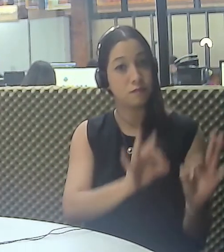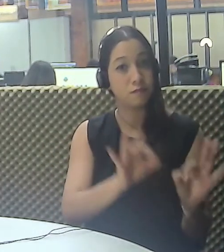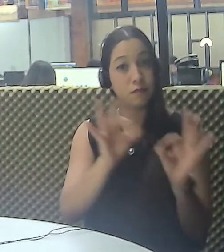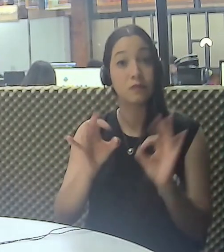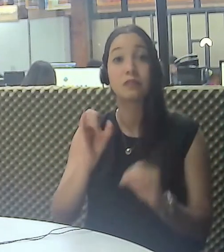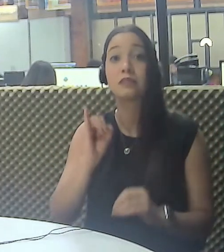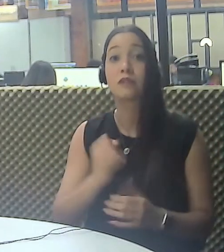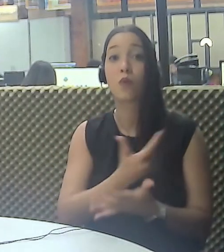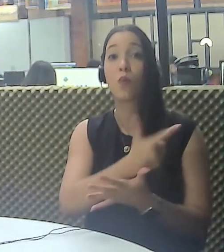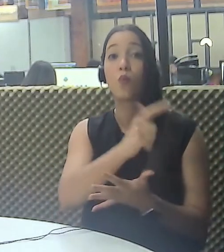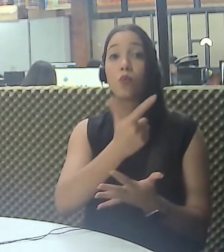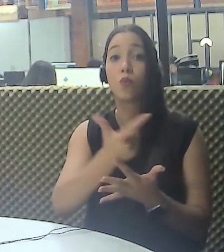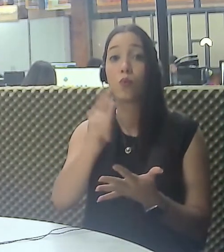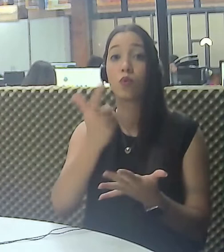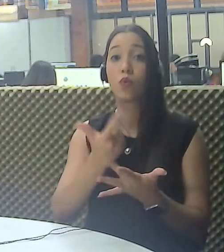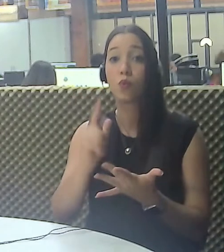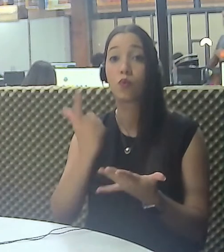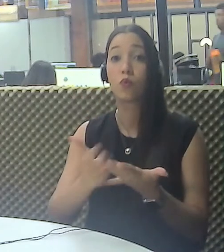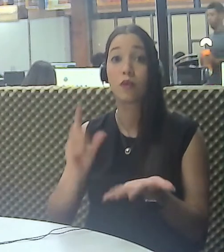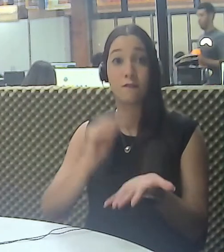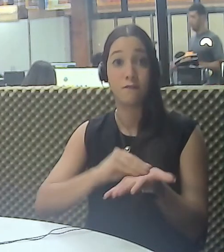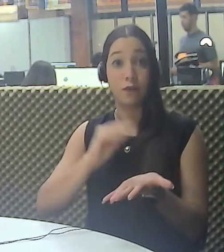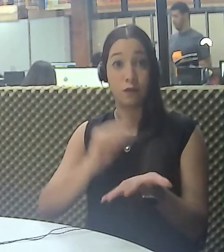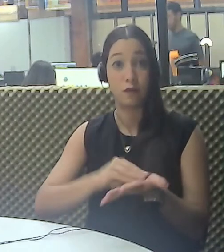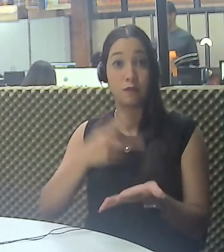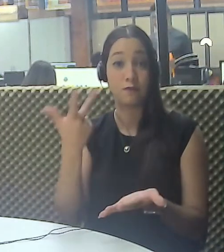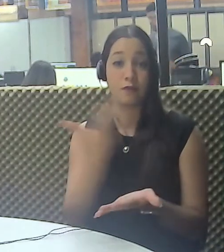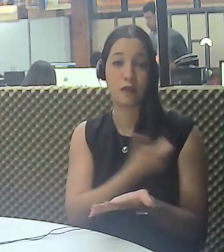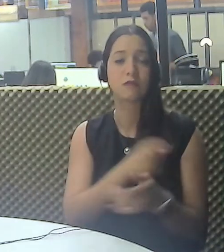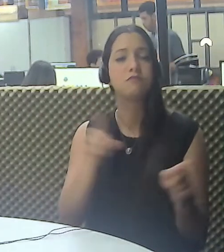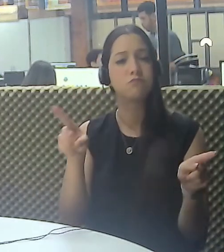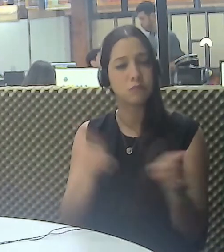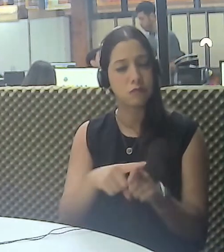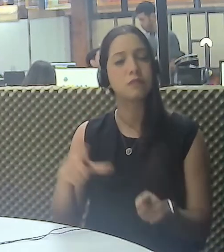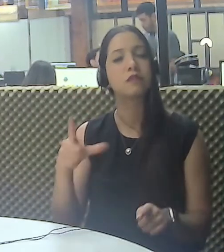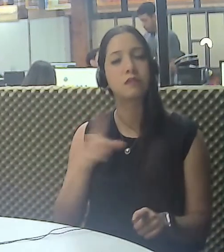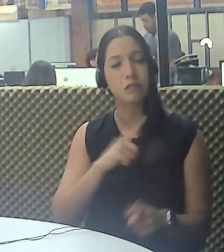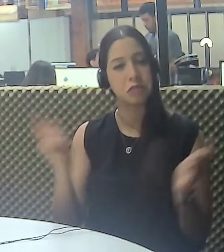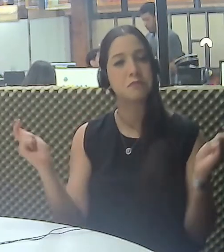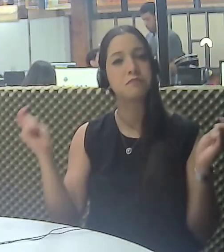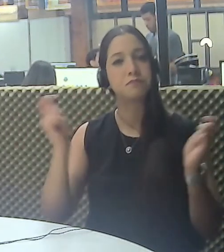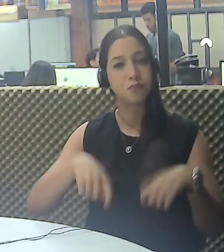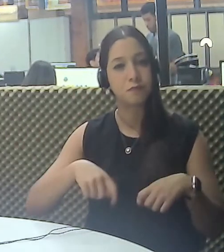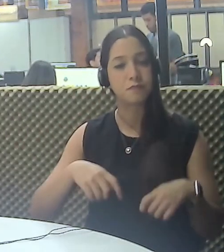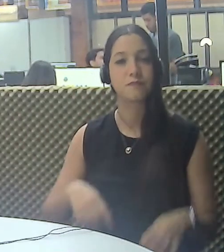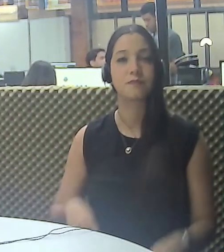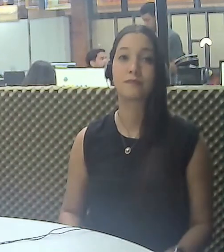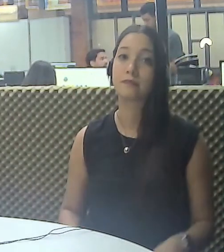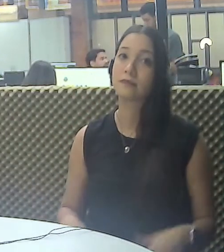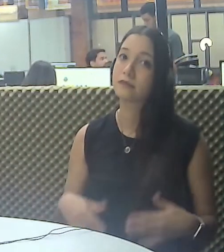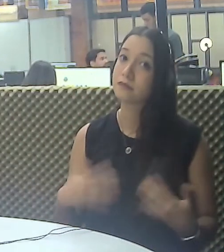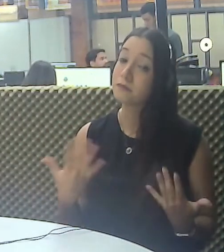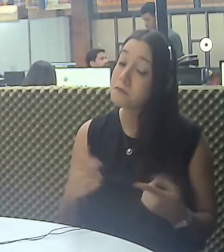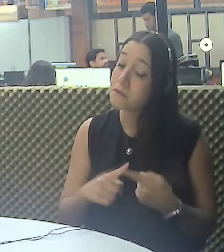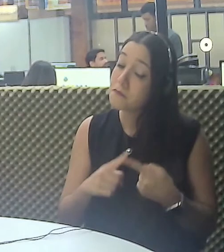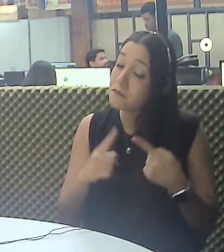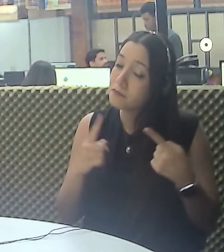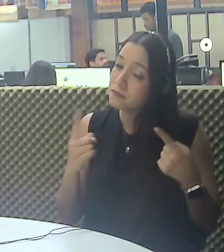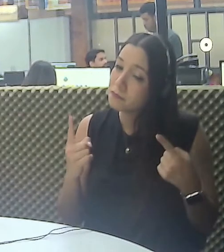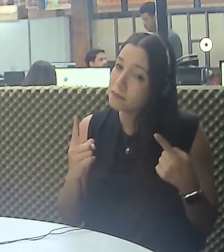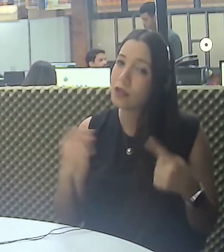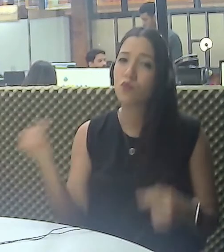outras vacinas que também estejam em atraso, nós também iremos administrar essas outras doses de vacina. No entanto,